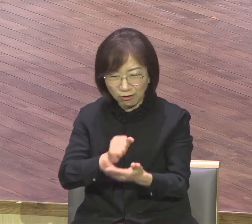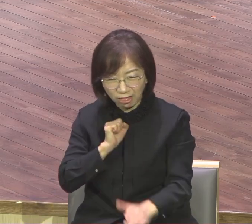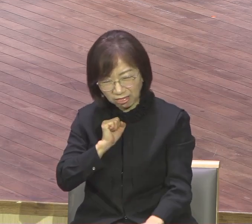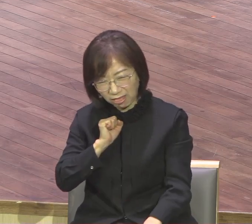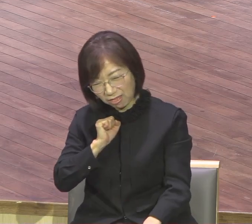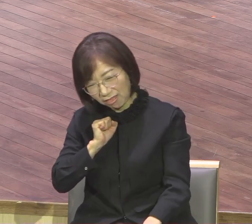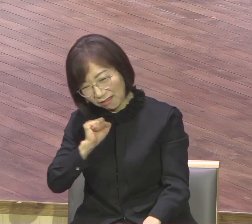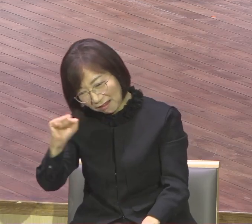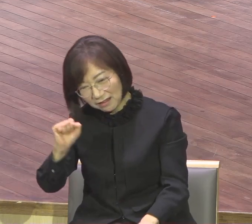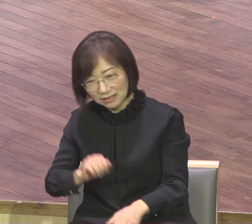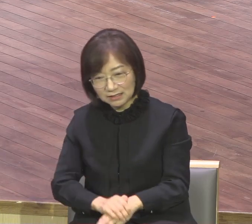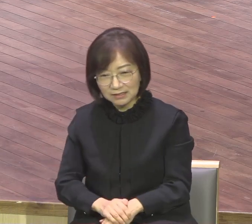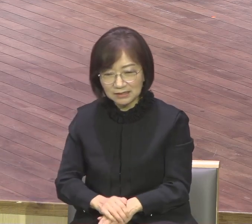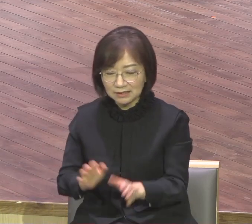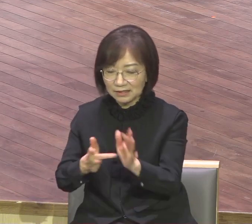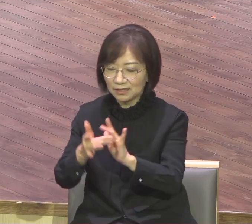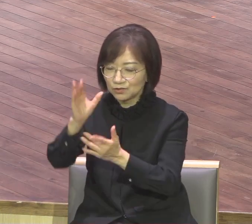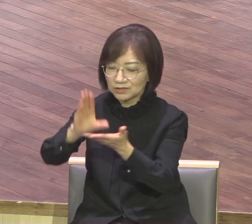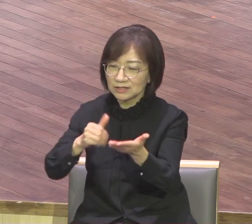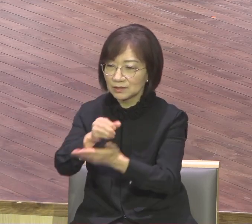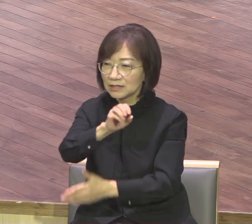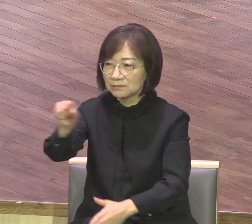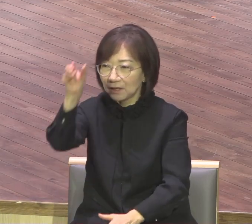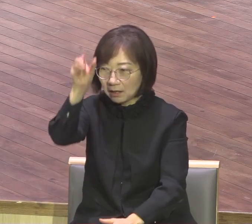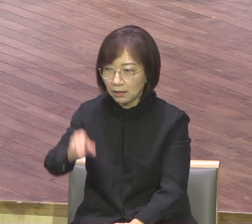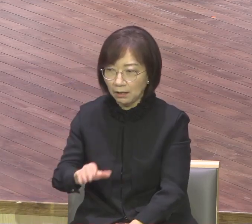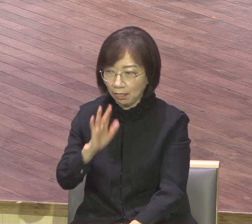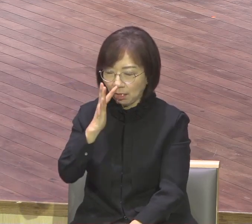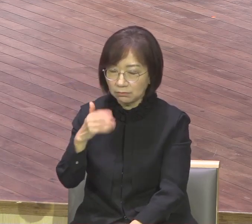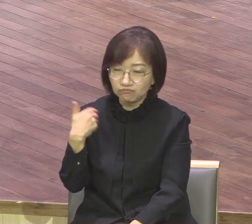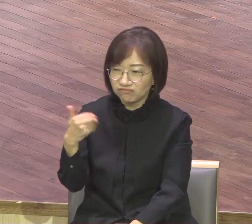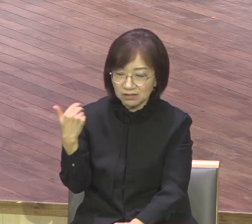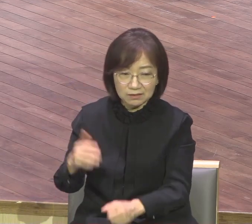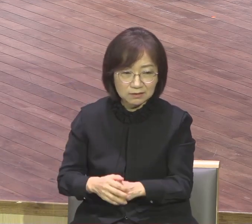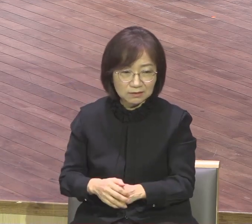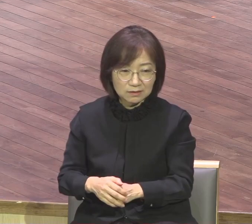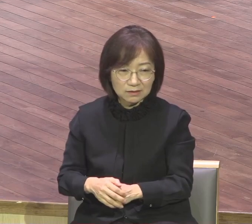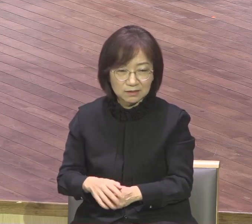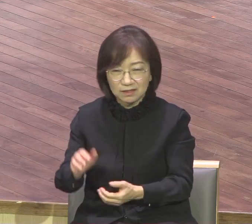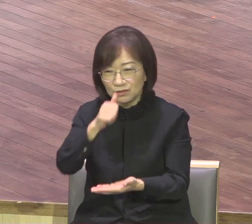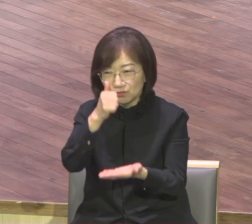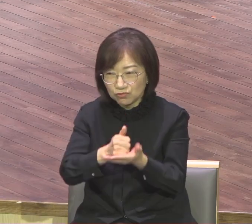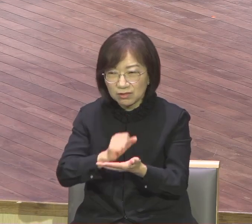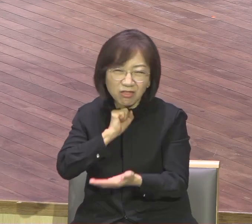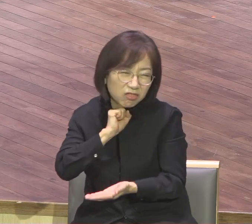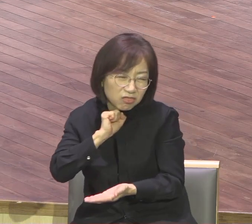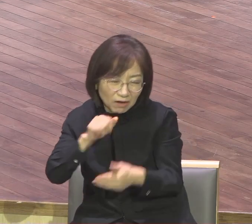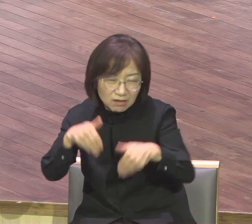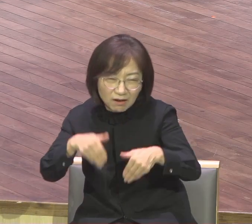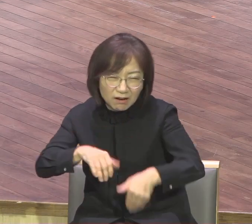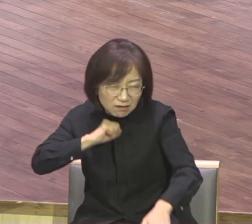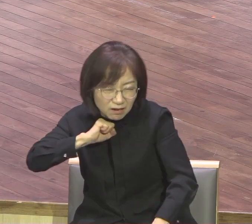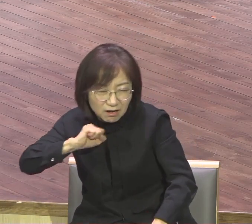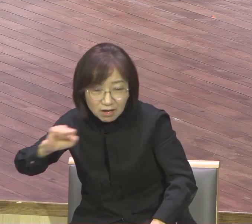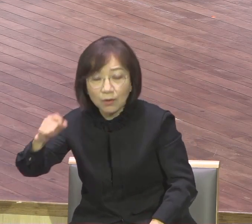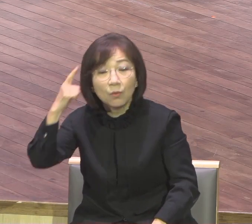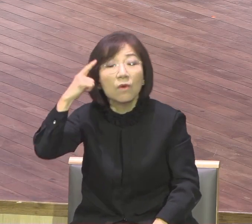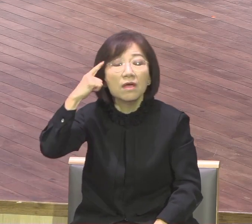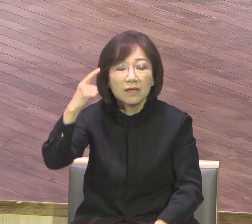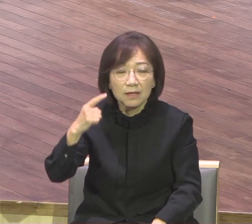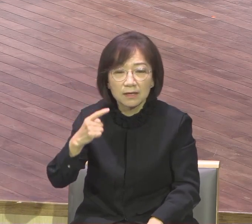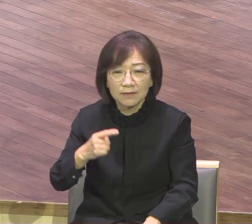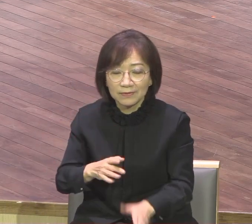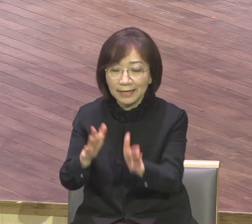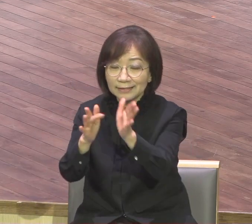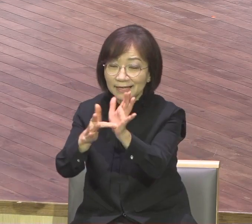살고 있냐라는 질문이에요. ¿Por qué está haciendo no valer el sacrificio de Jesucristo en la cruz y están llevando el yugo? 예수가